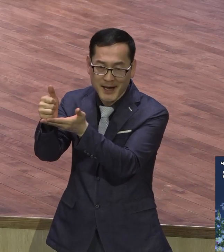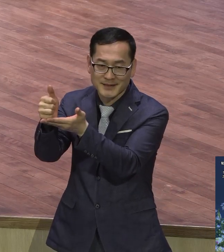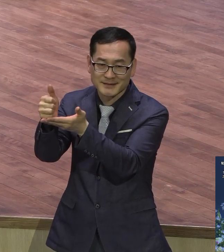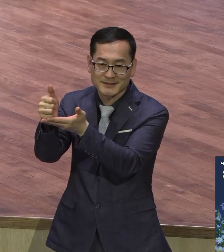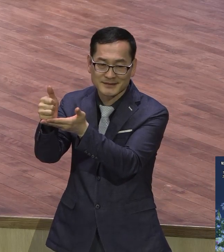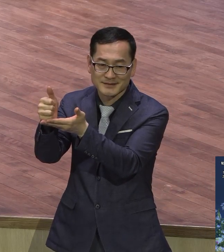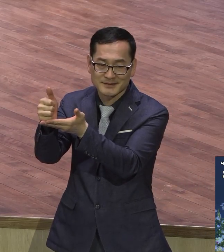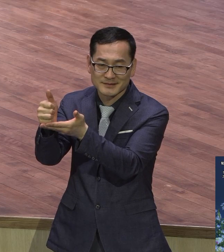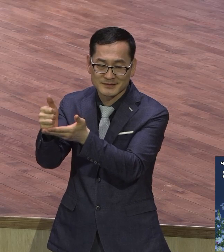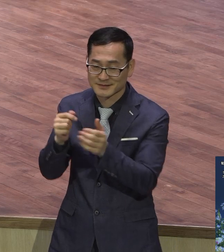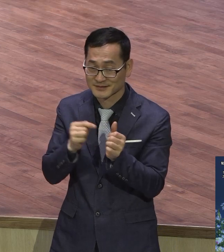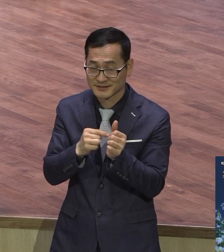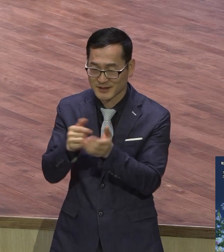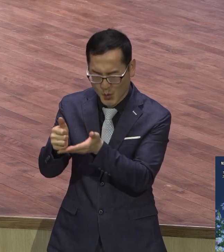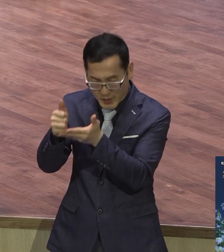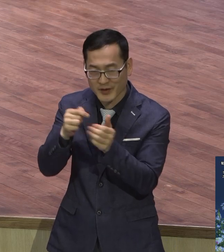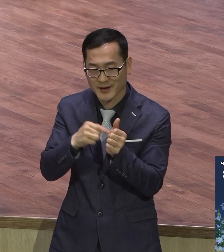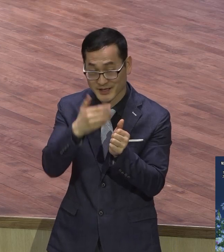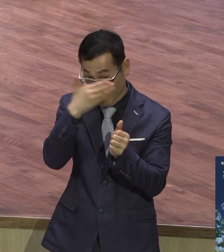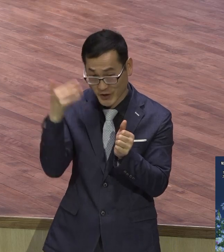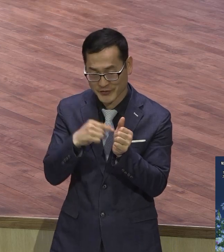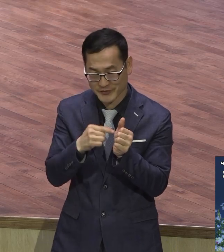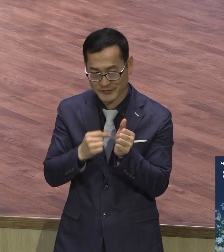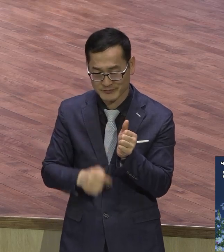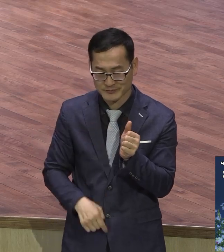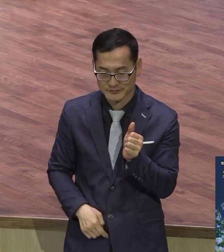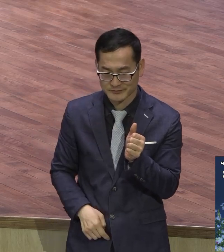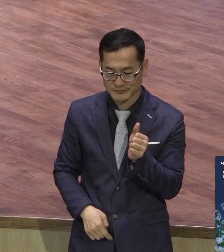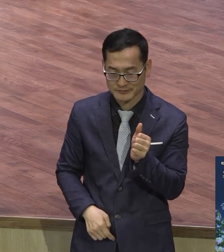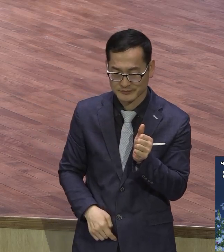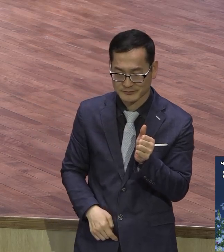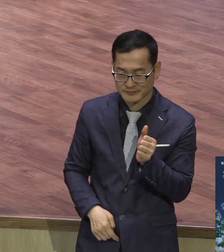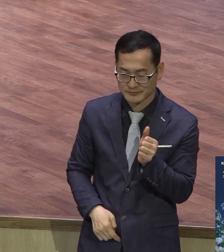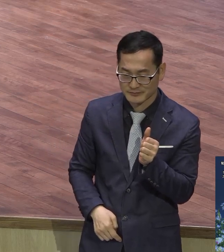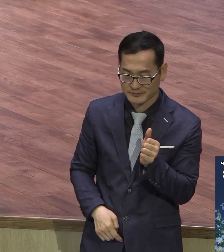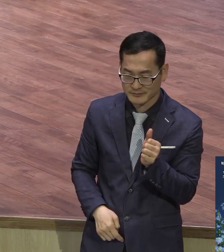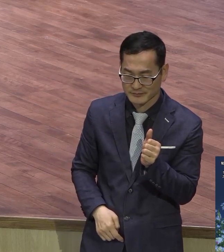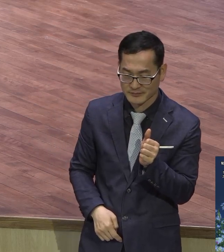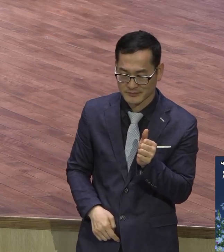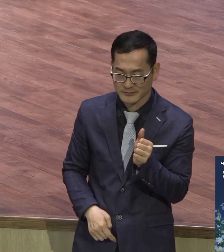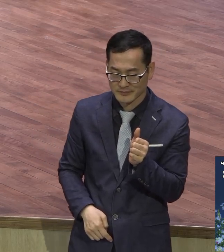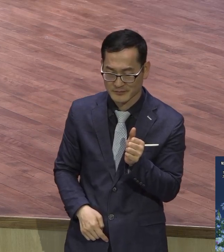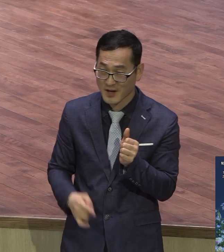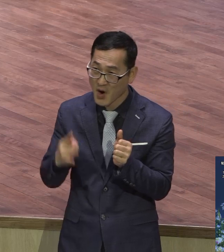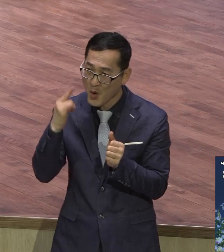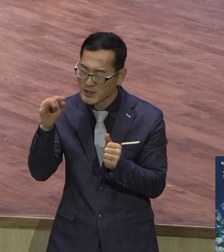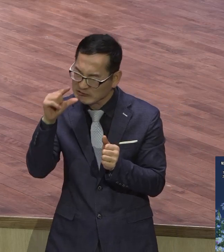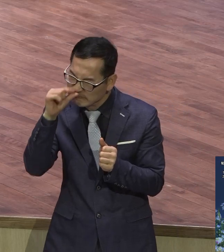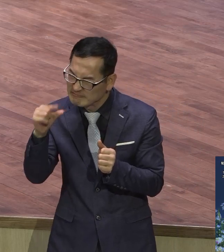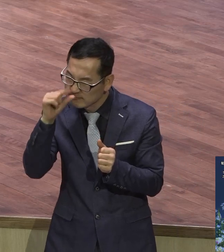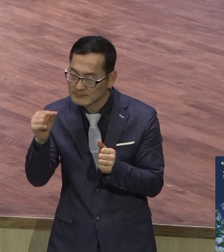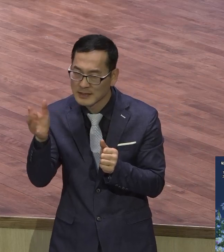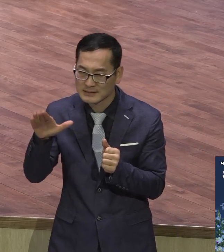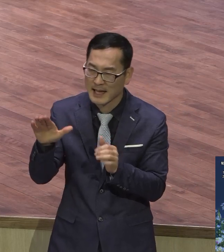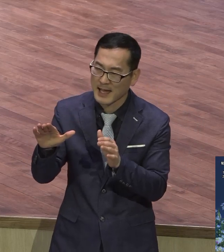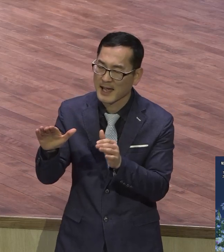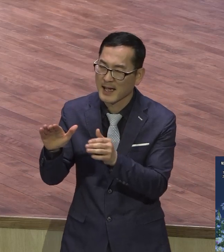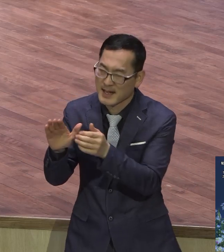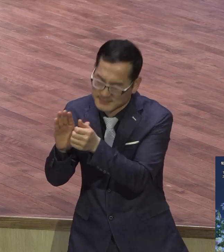청년이 있으세요. 특별히 까다로운 어머니의 마음을 그렇게 맞춰드리려고 늘